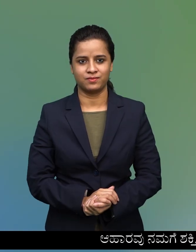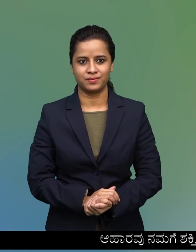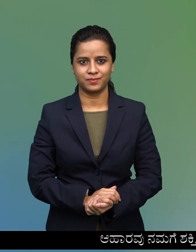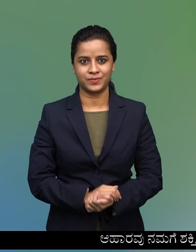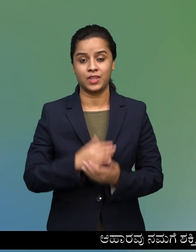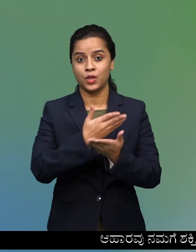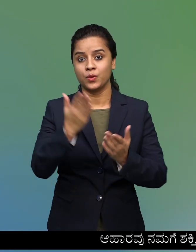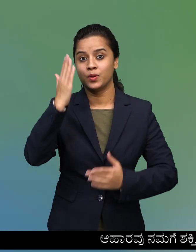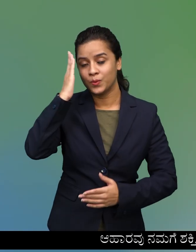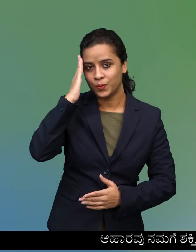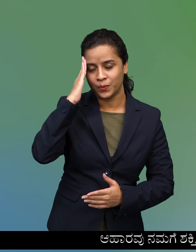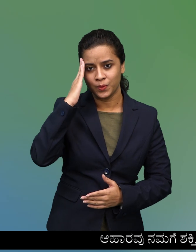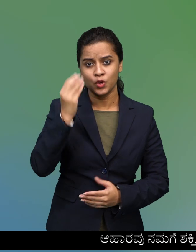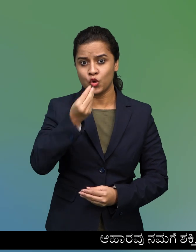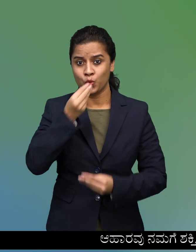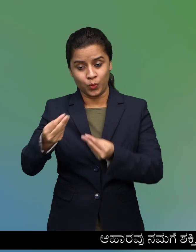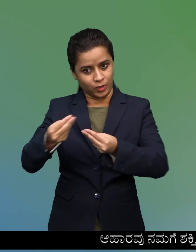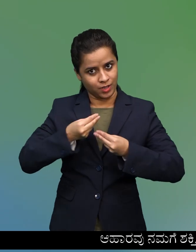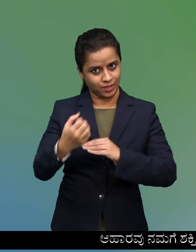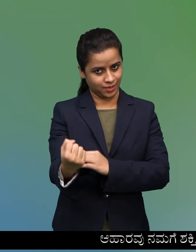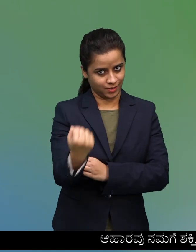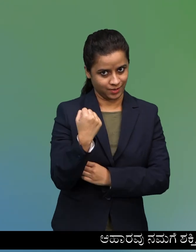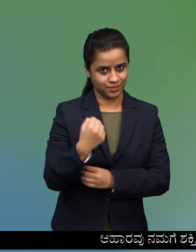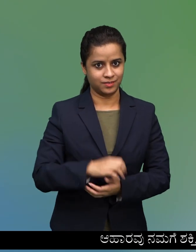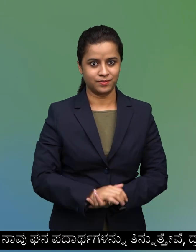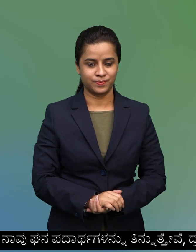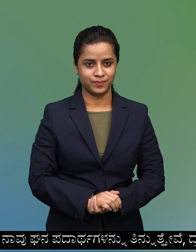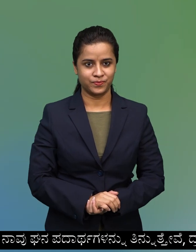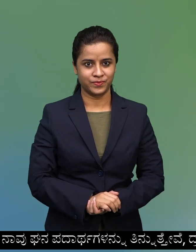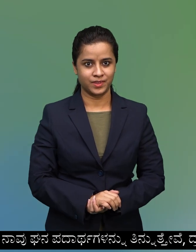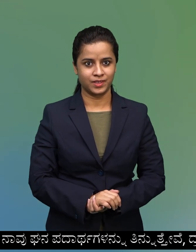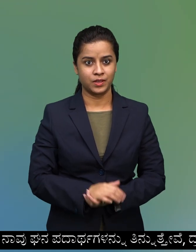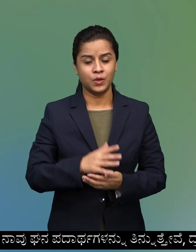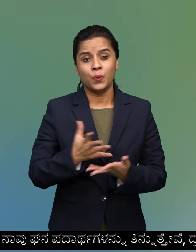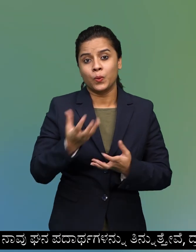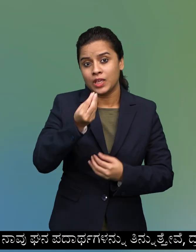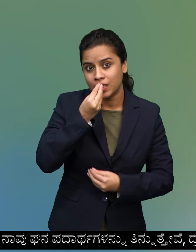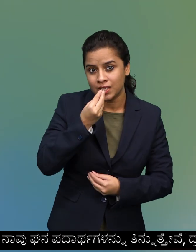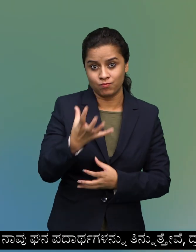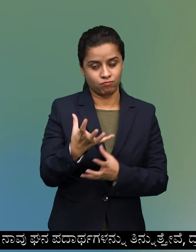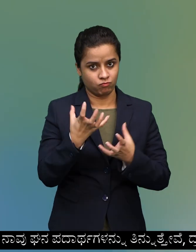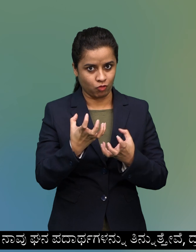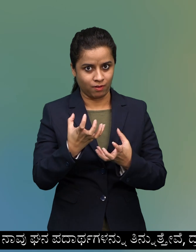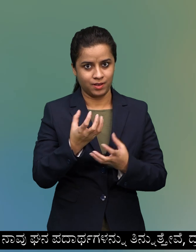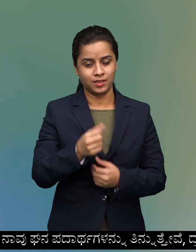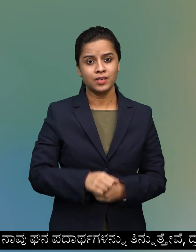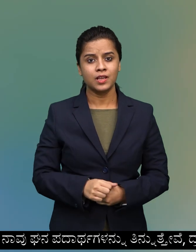ಆಹಾರವು ನಮಗೆ ಶಕ್ತಿಯನ್ನು ನೀಡುತ್ತದೆ ಎಂದು ನಿಮಗೆ ತಿಳಿದಿದೆ. ನಾವು ಘನ ಪದಾರ್ಥಗಳನ್ನು ತಿನ್ನುತ್ತೇವೆ, ದ್ರವವನ್ನು